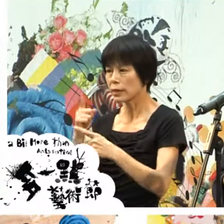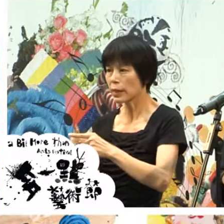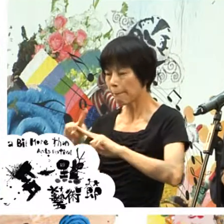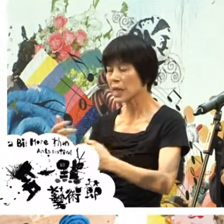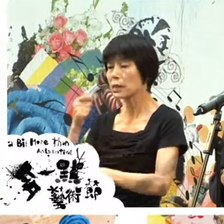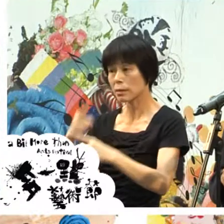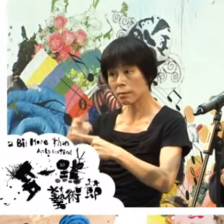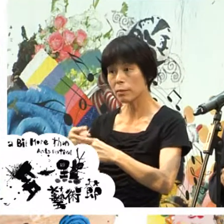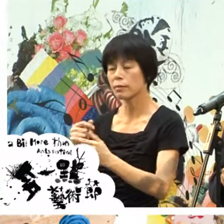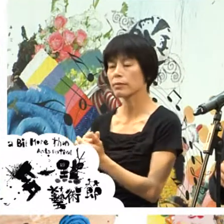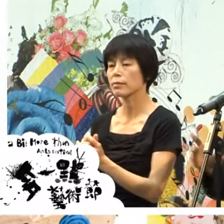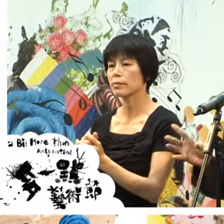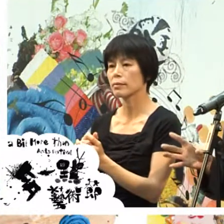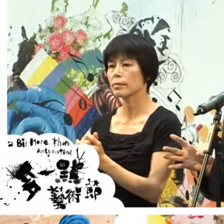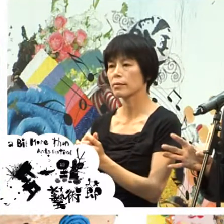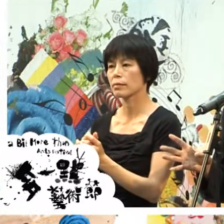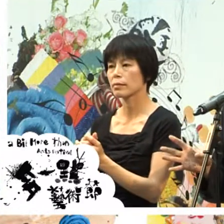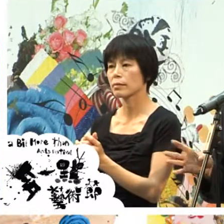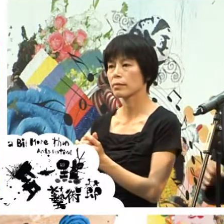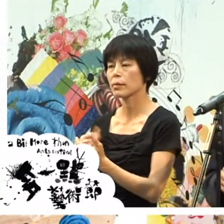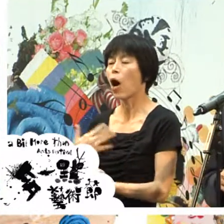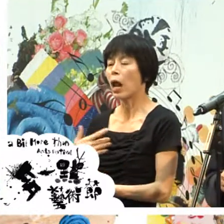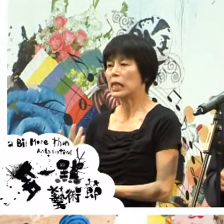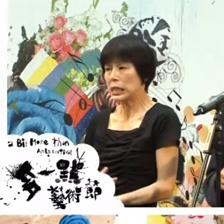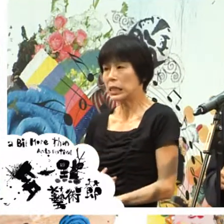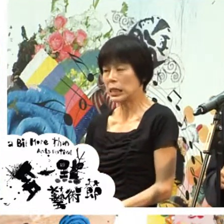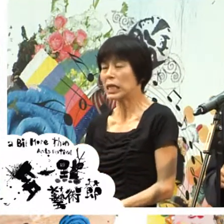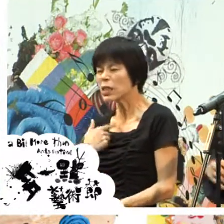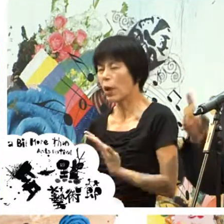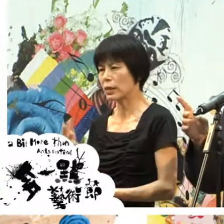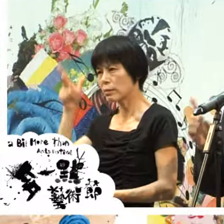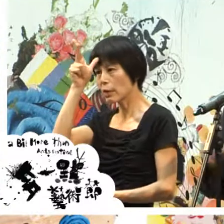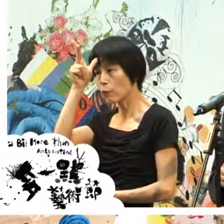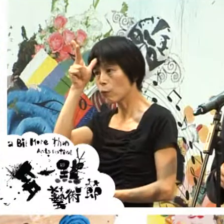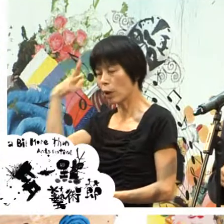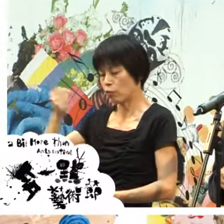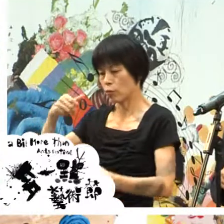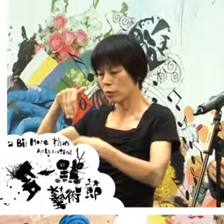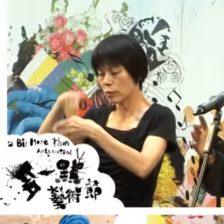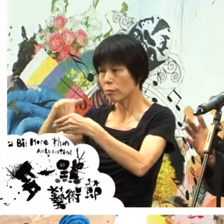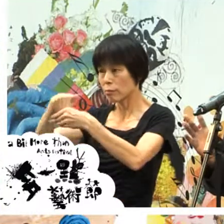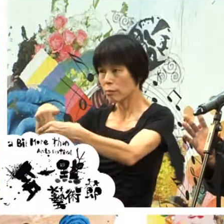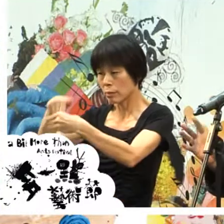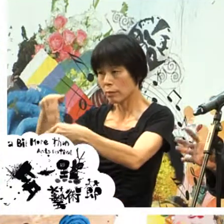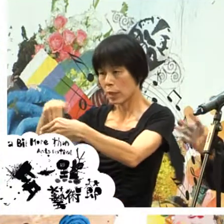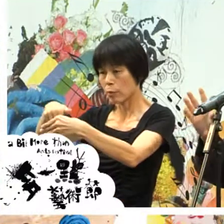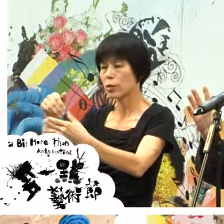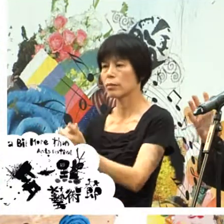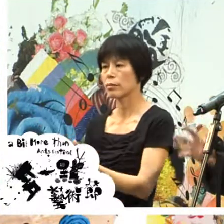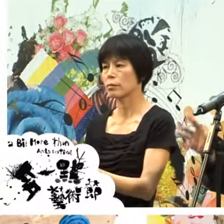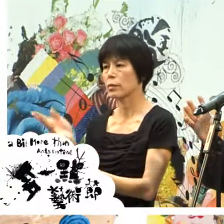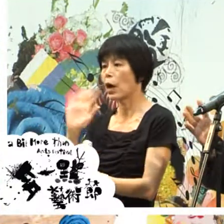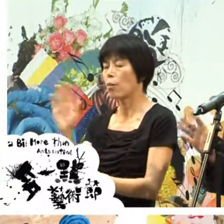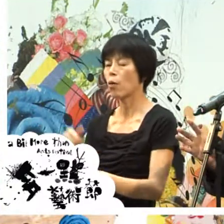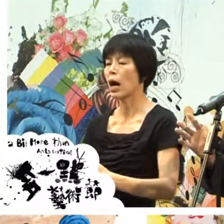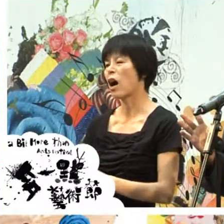話咧，我哋要借嚟緊嘅特首選舉啊，大家唔好放點講咧，唔好